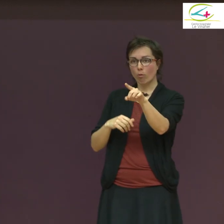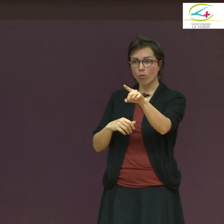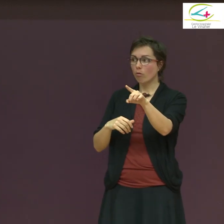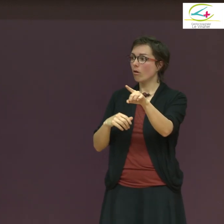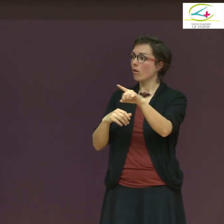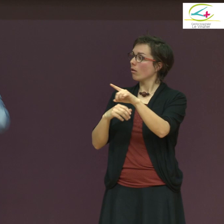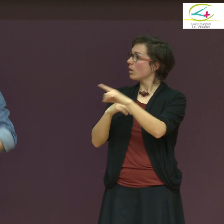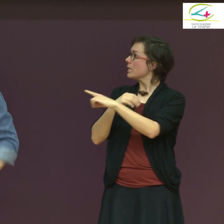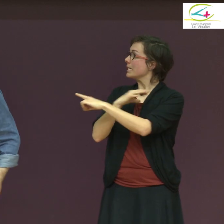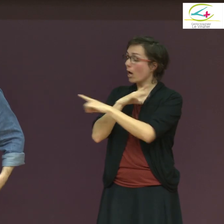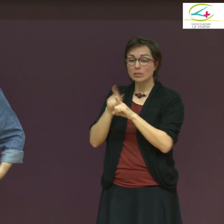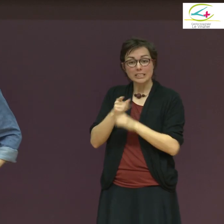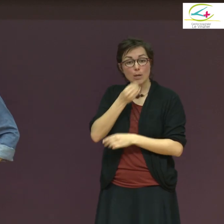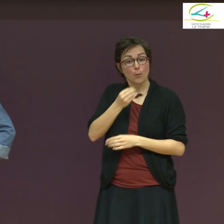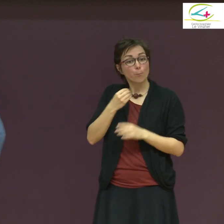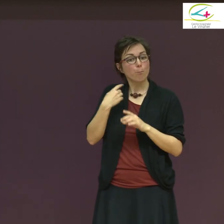si tu veux.